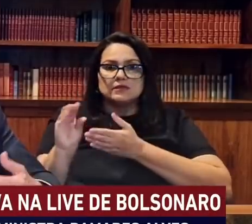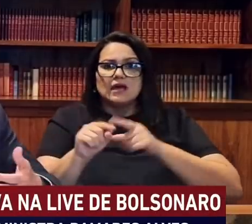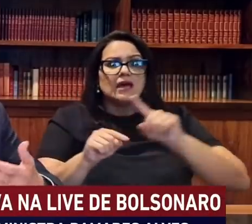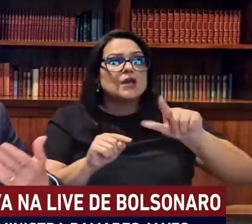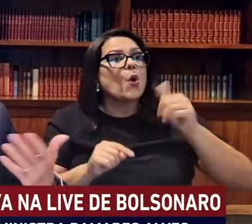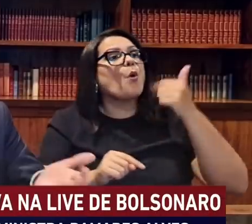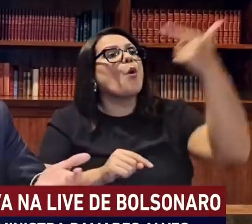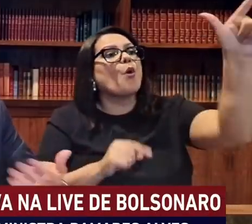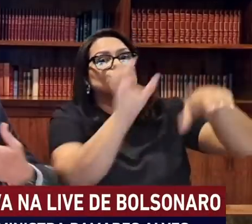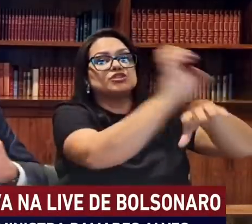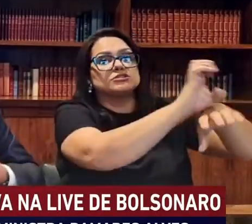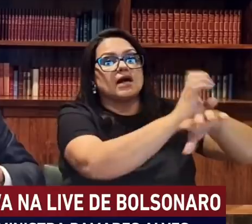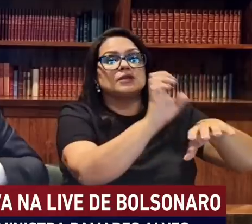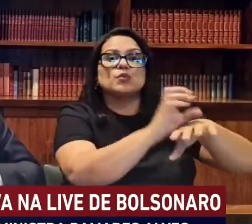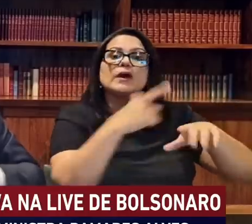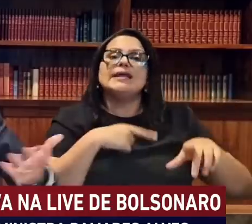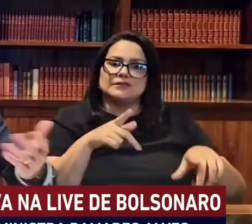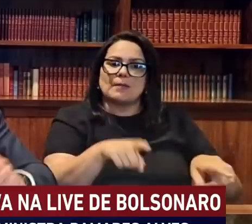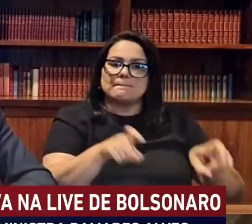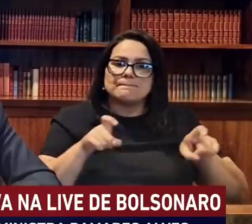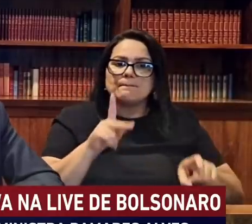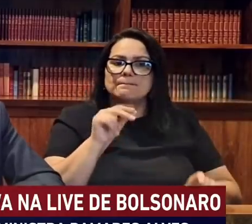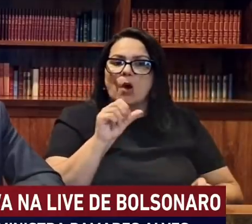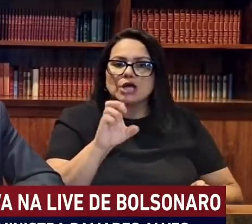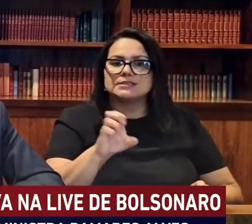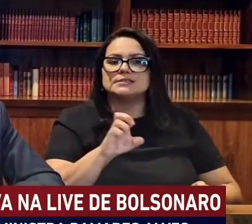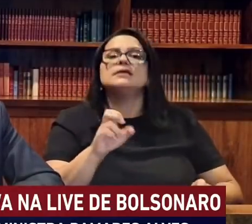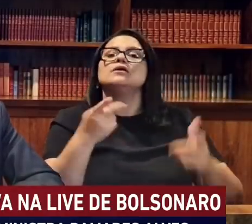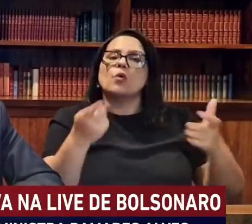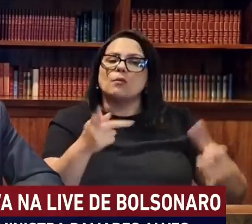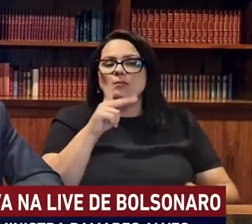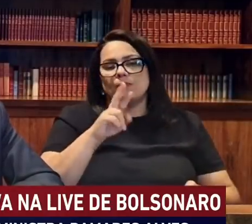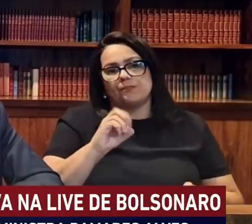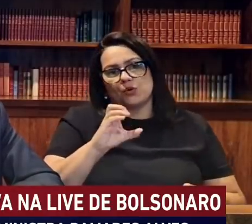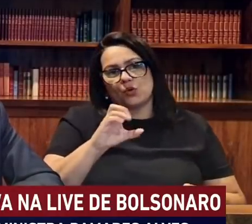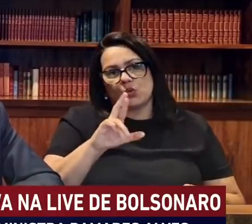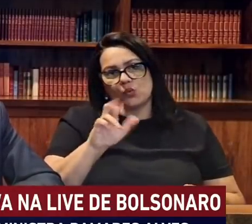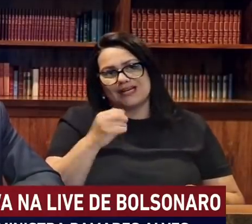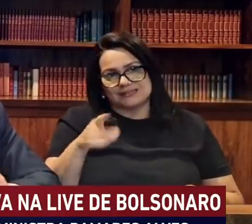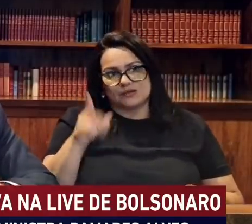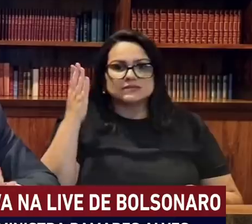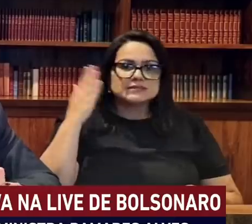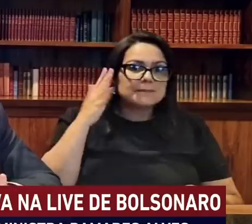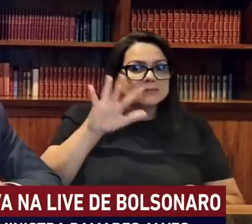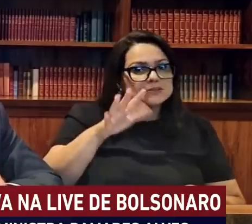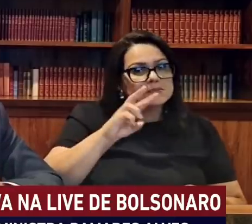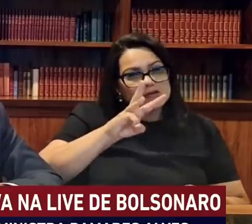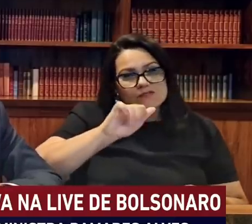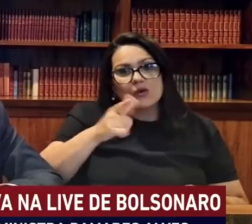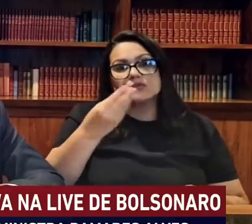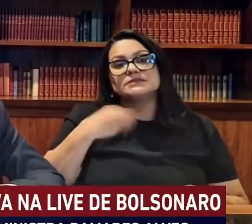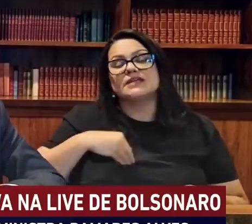posse por procuração. Eu fiz isso a vida toda. E a Val ganhava o equivalente, sem correção monetária, o